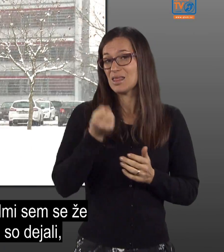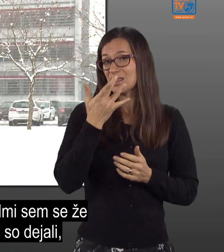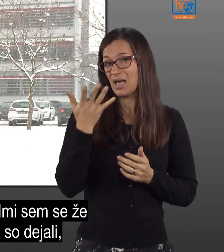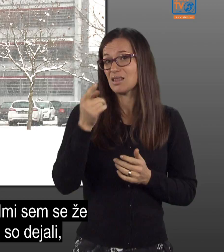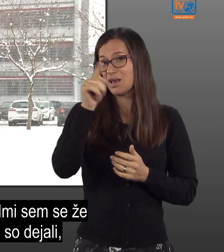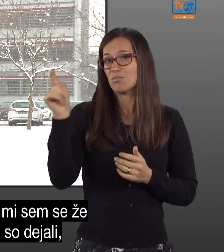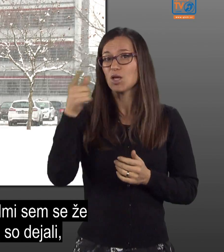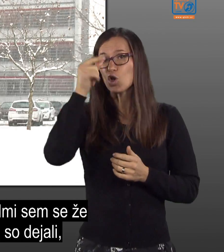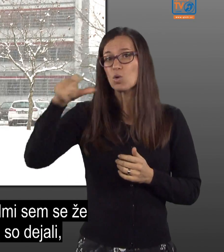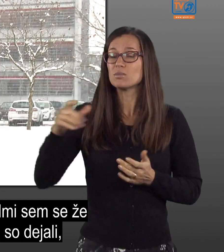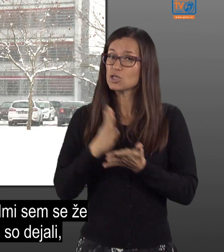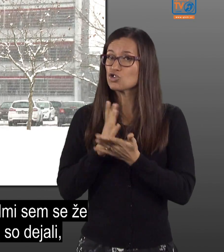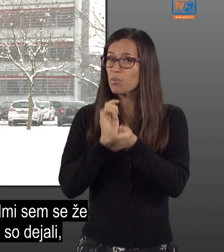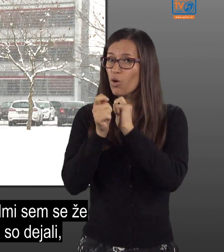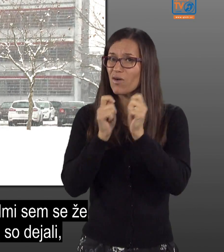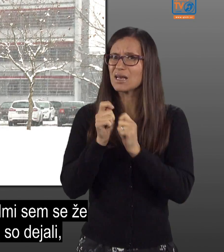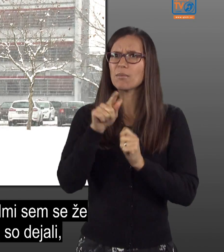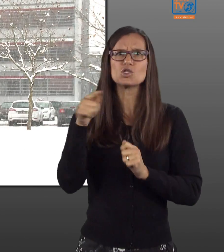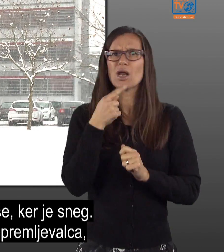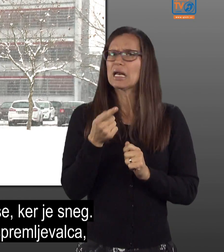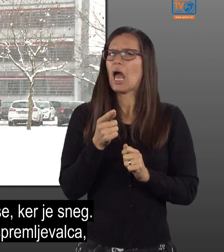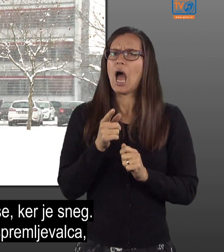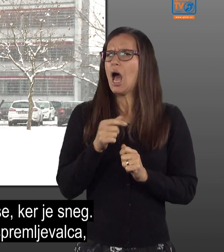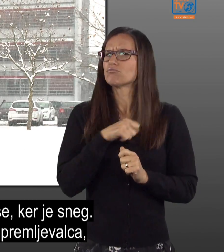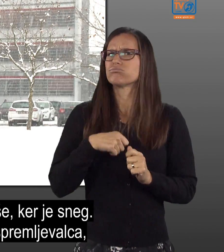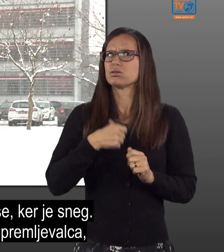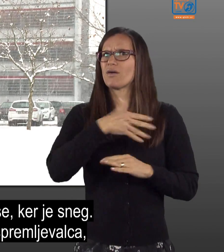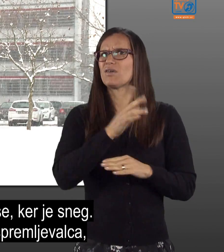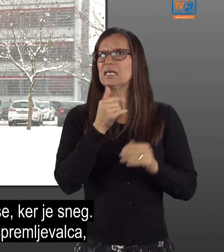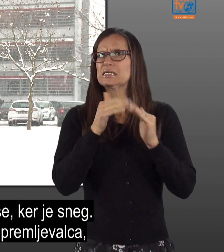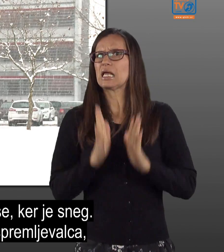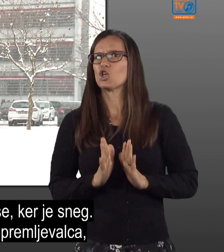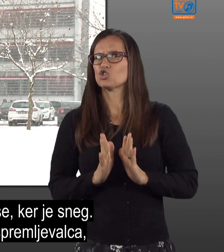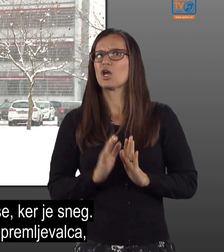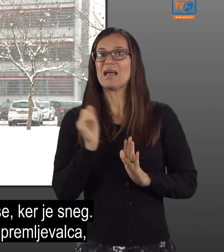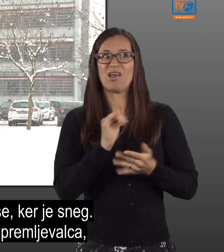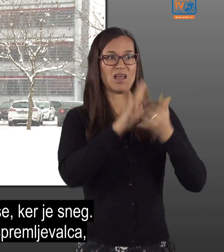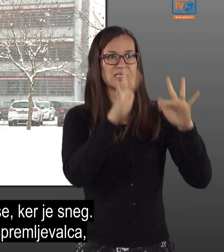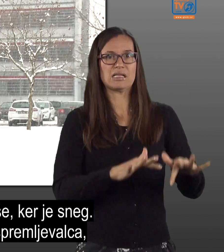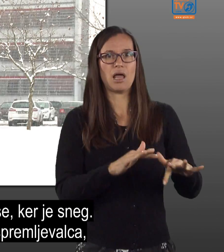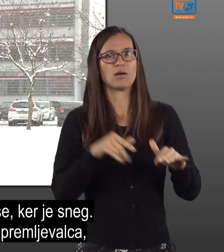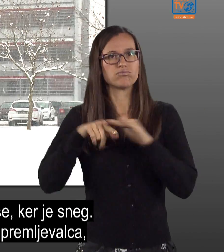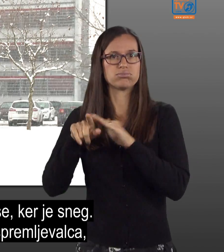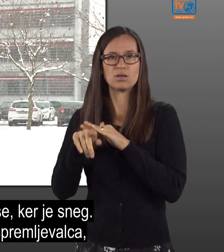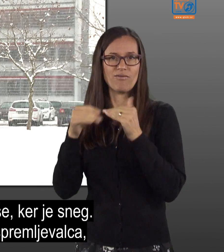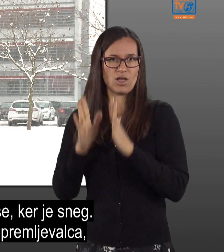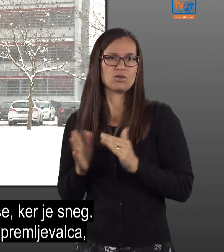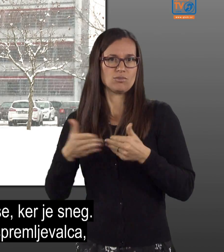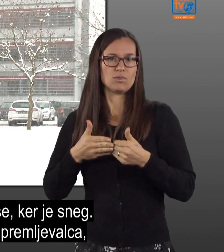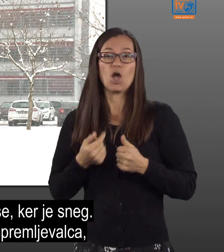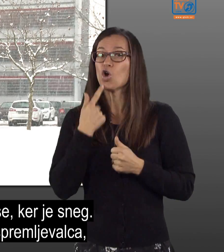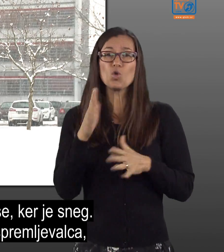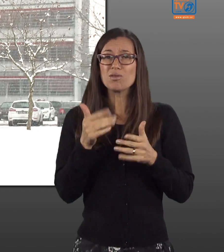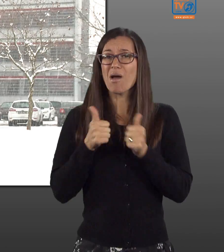Določenimi ljudmi sem se že pogovarjal, pa so rekli, da ne gredo iz hiše, zato ker je dejansko sneg in nekdo, ki ne vem,